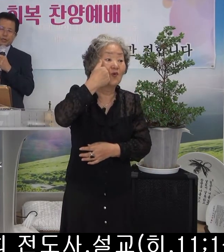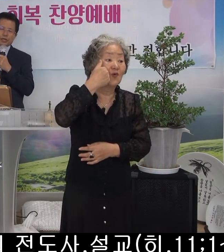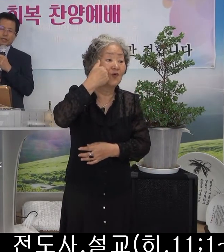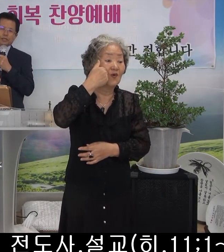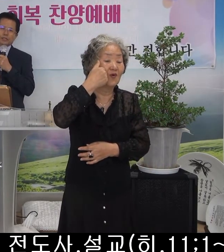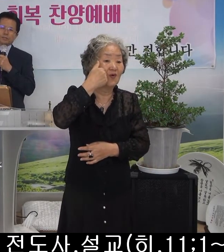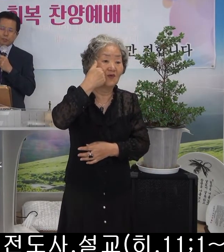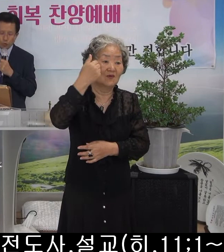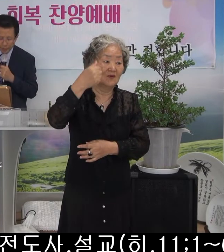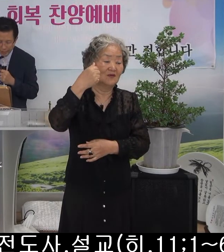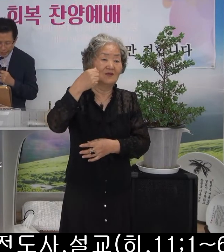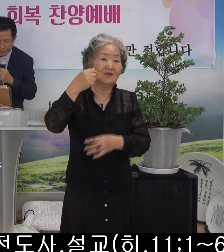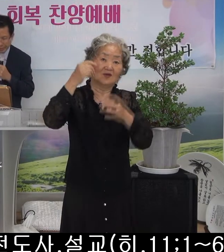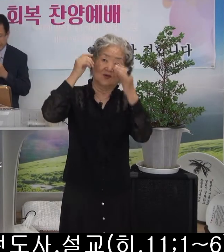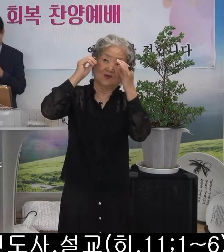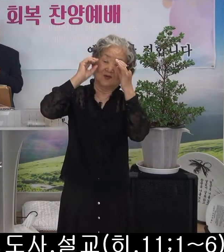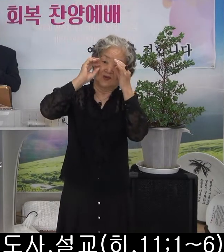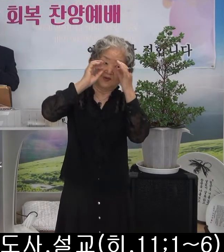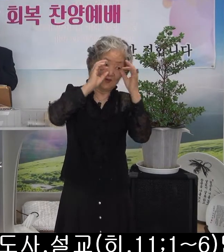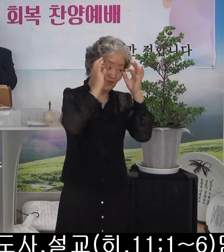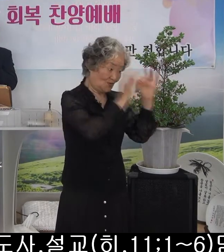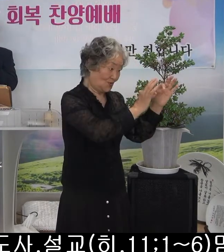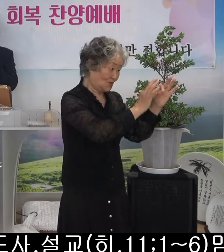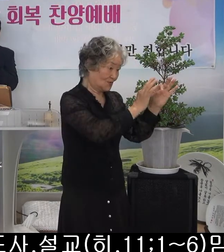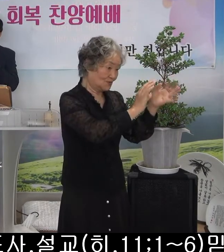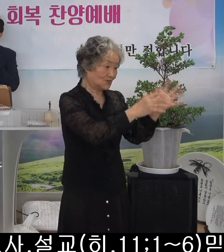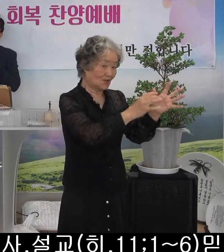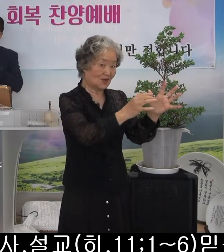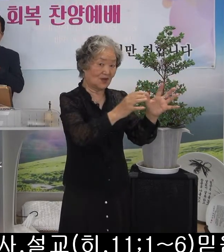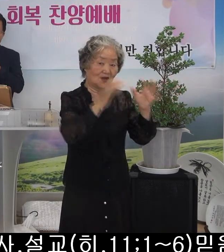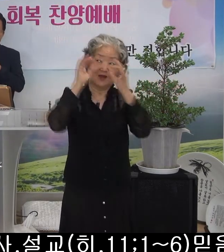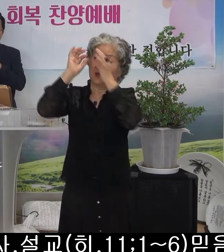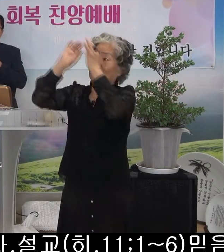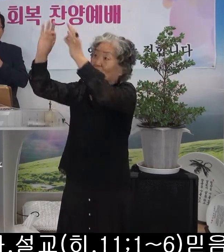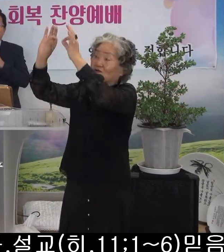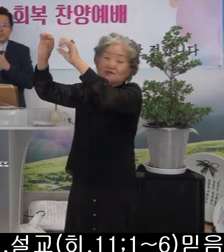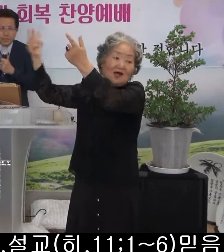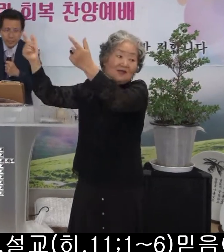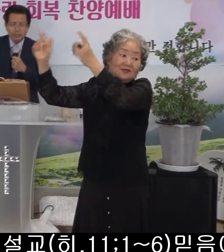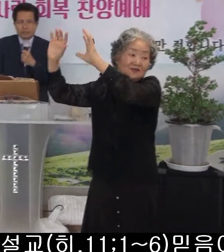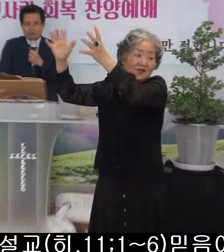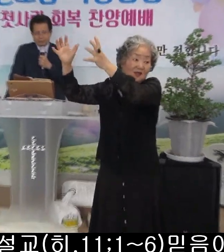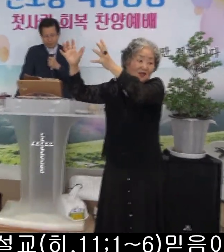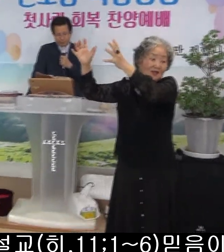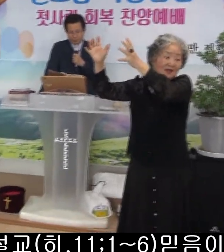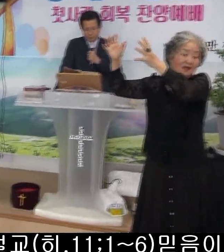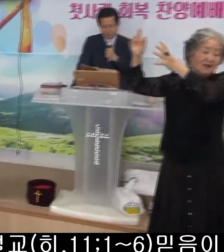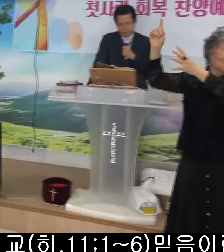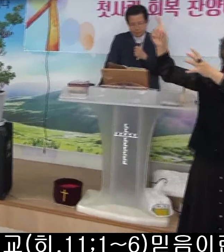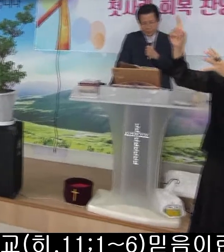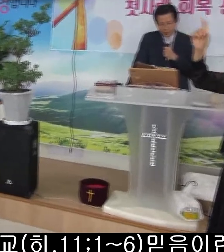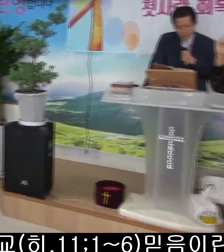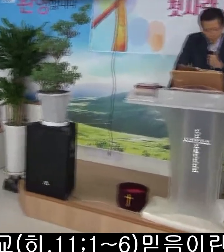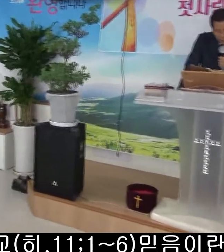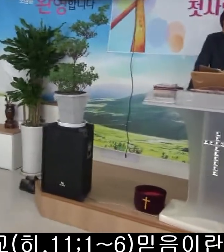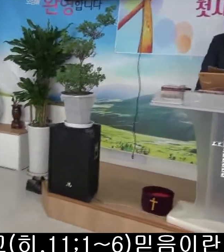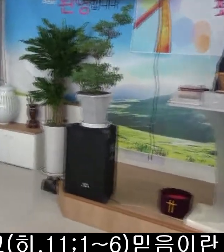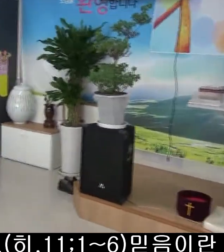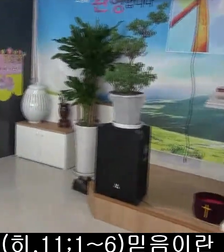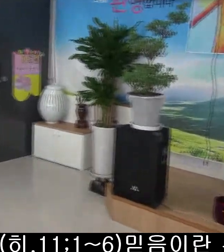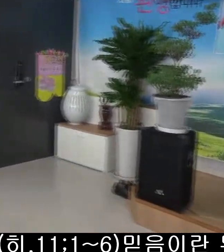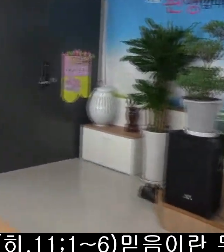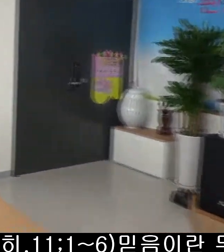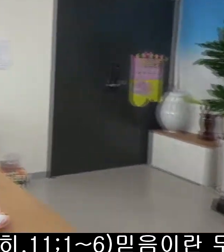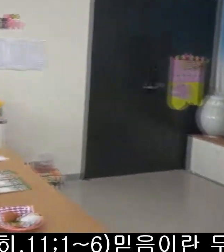보이는 세계와 보이지 않는 이 세계를 통치하시는 전능하신 하나님 아버지를 믿으라는 것이에요. 하나님